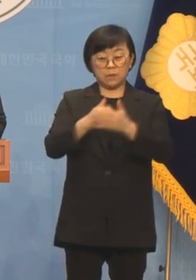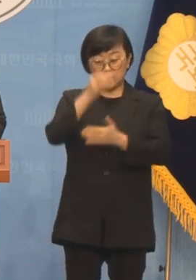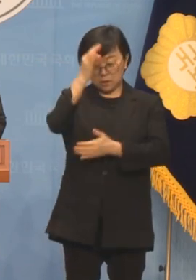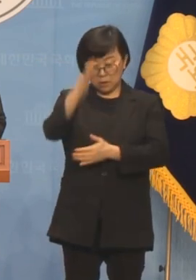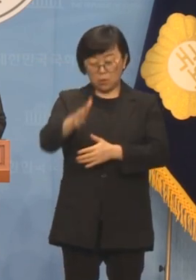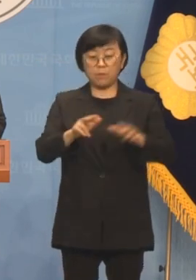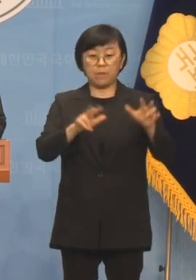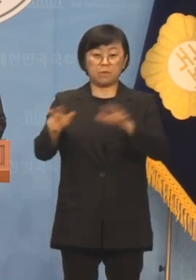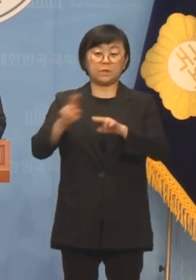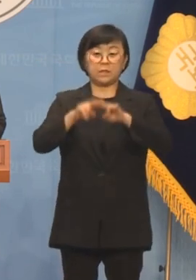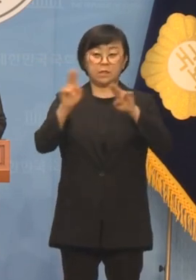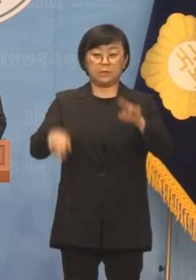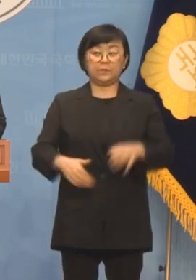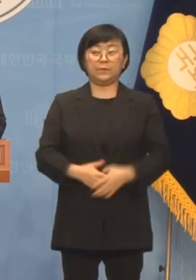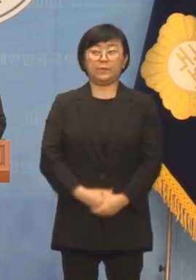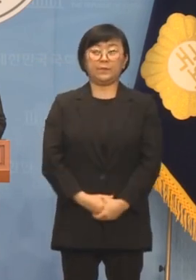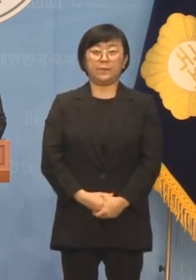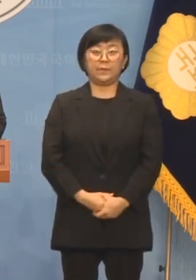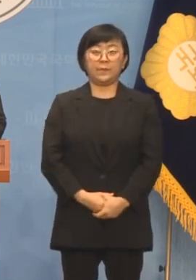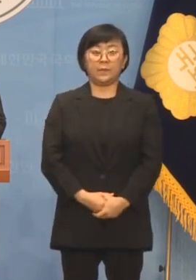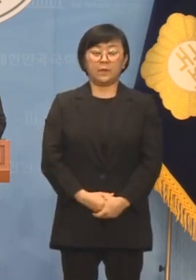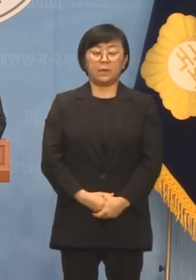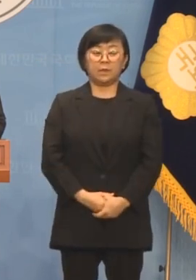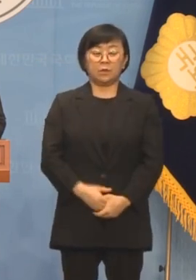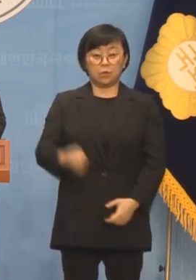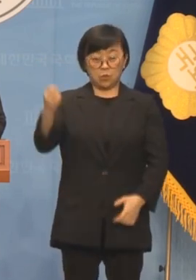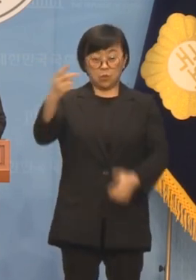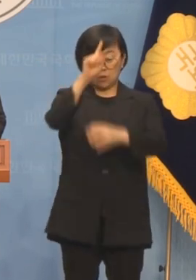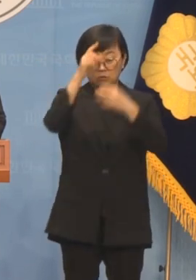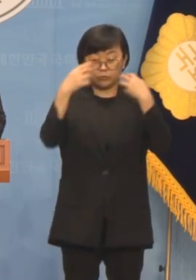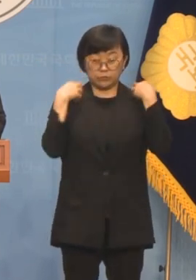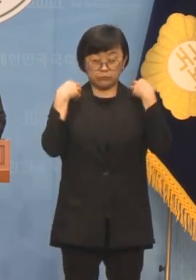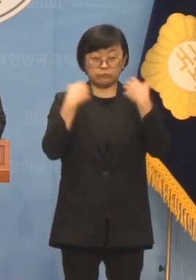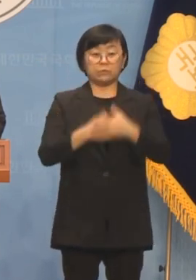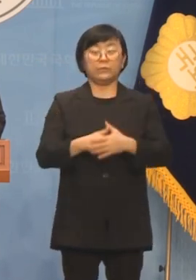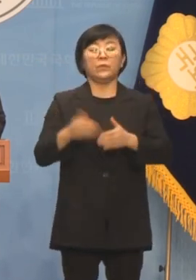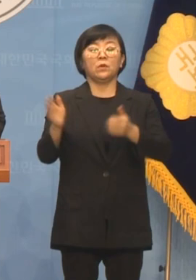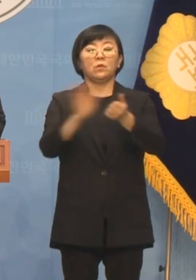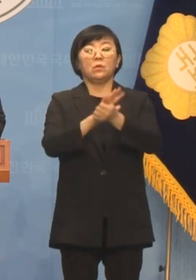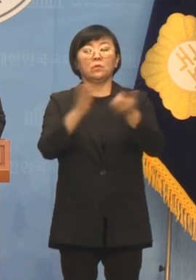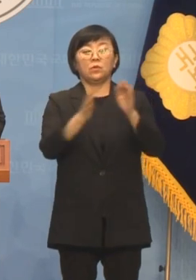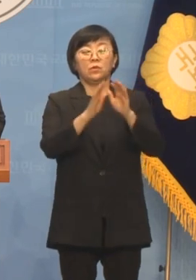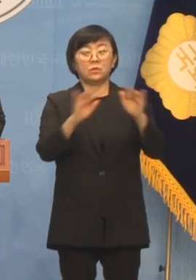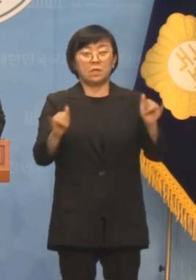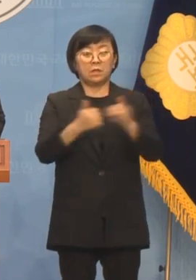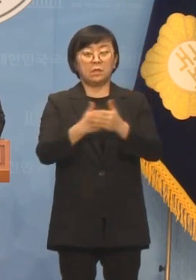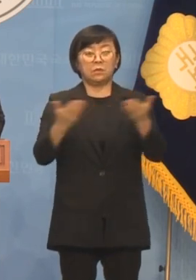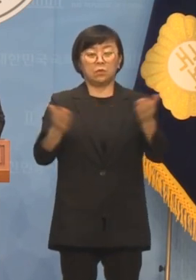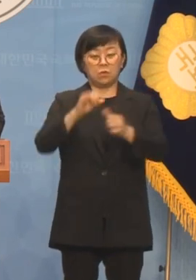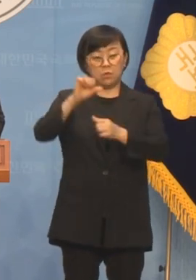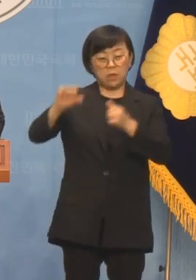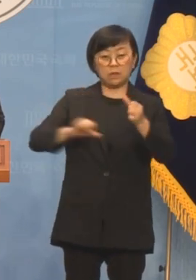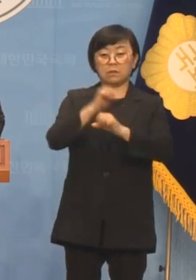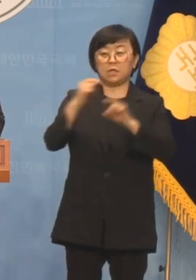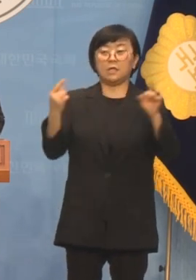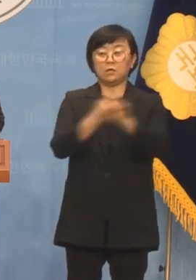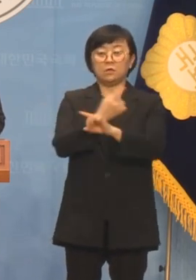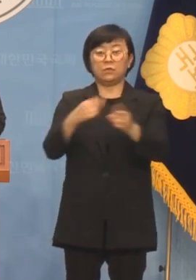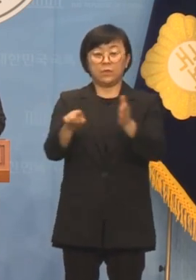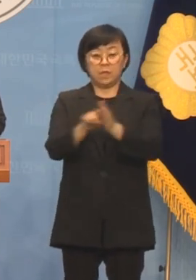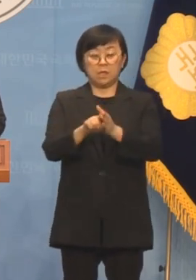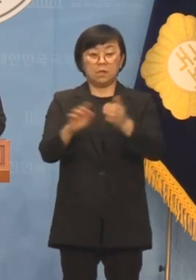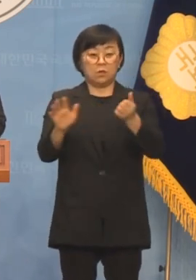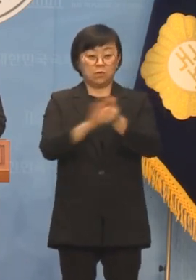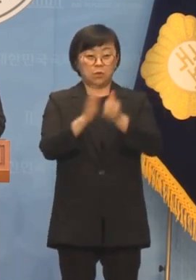사죄하고 즉시 사퇴하시길 바랍니다. 또한 정부는 돌봄 노동자들의 노동 환경 개선과